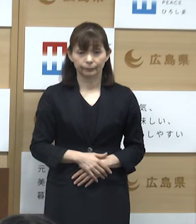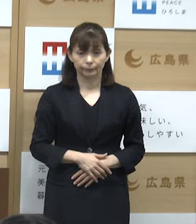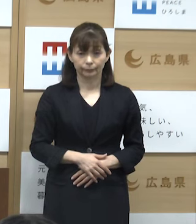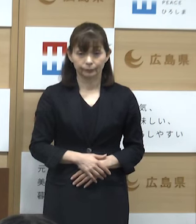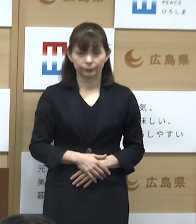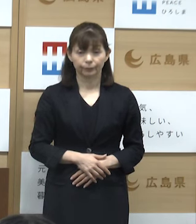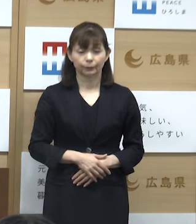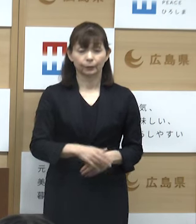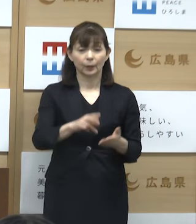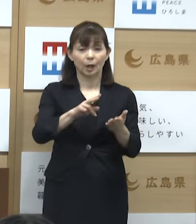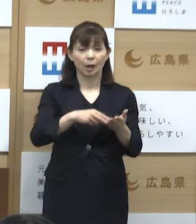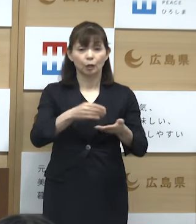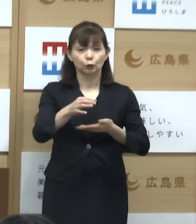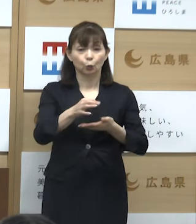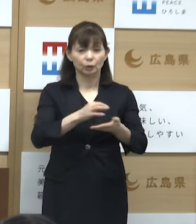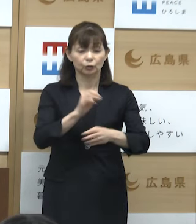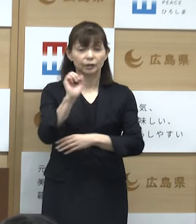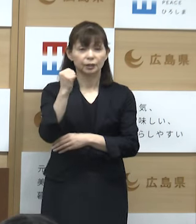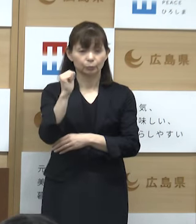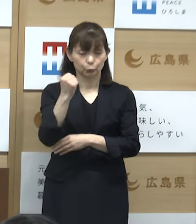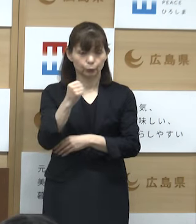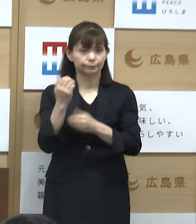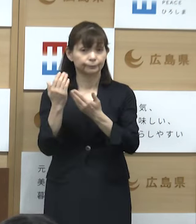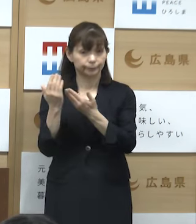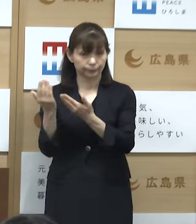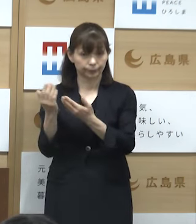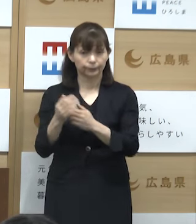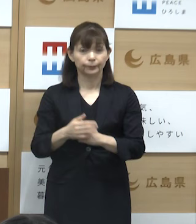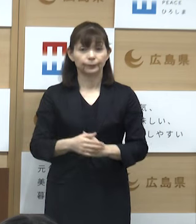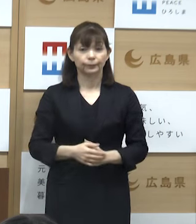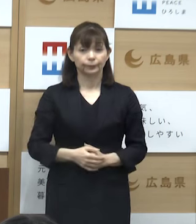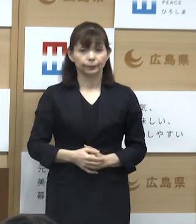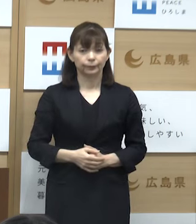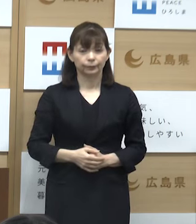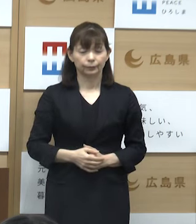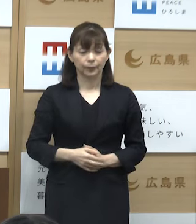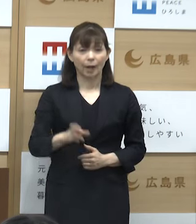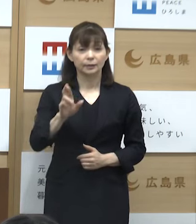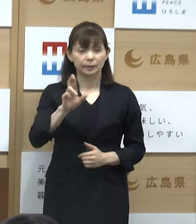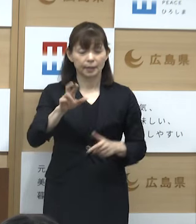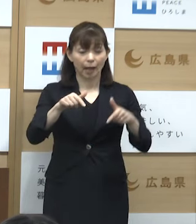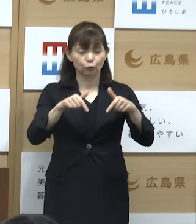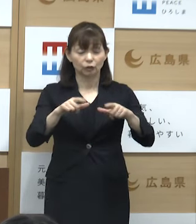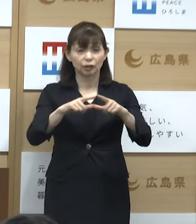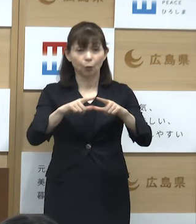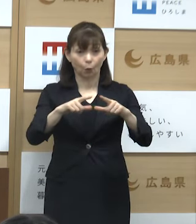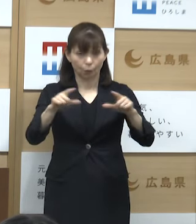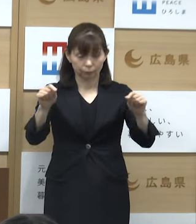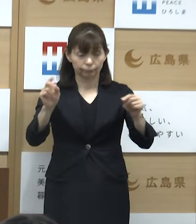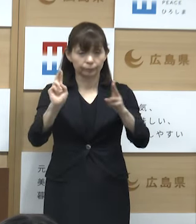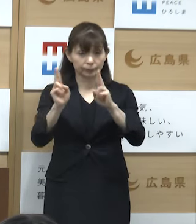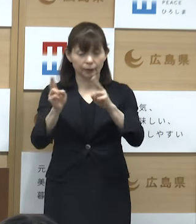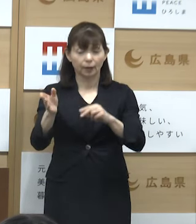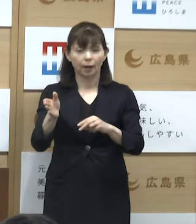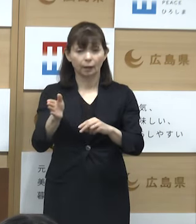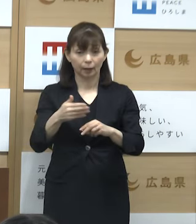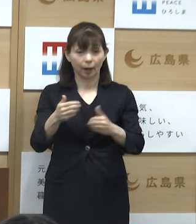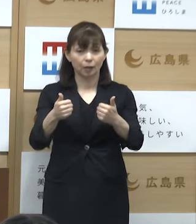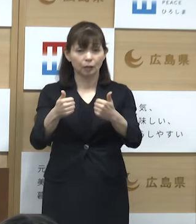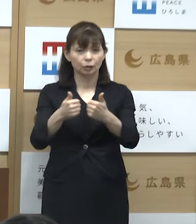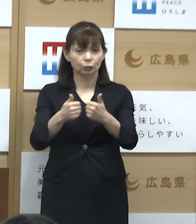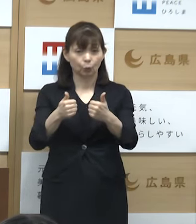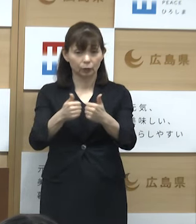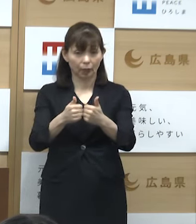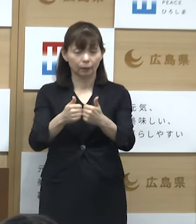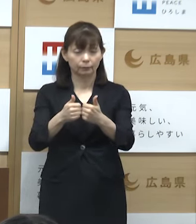みません、読売新聞の記者の岡本と申します。私の方から JR 西日本から相談の持ちかけがあ